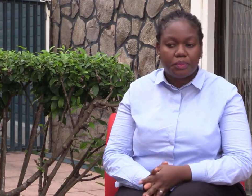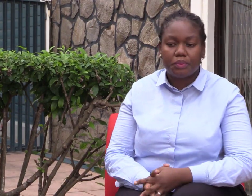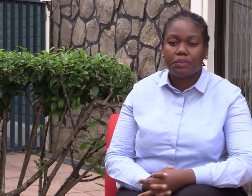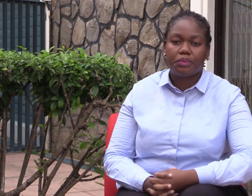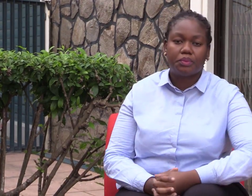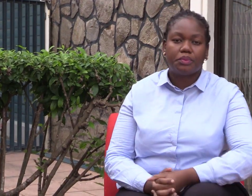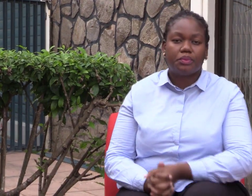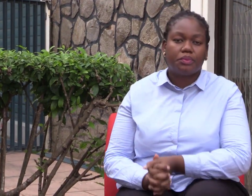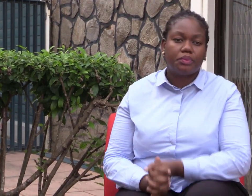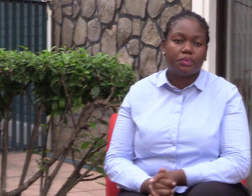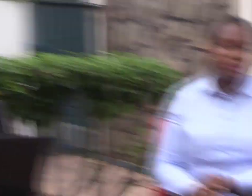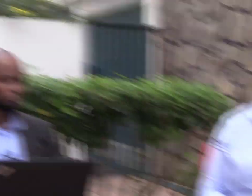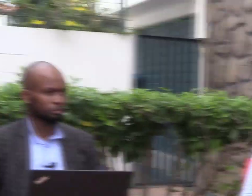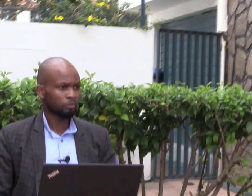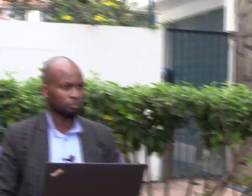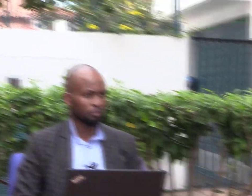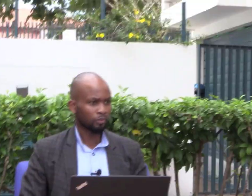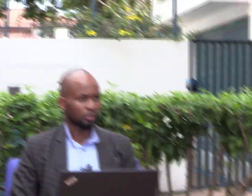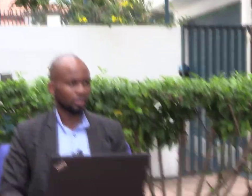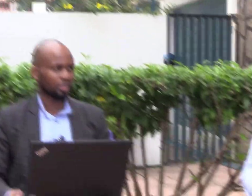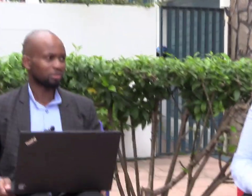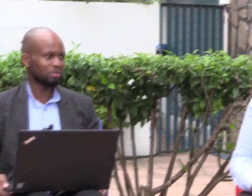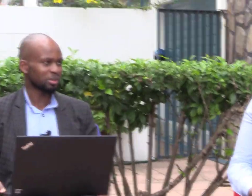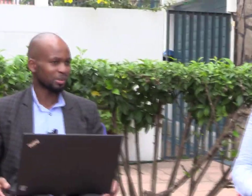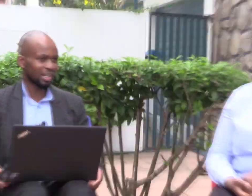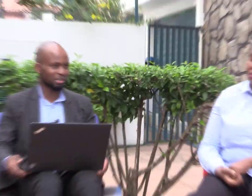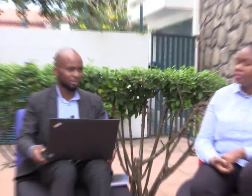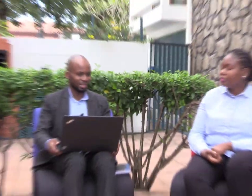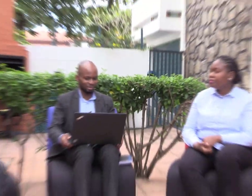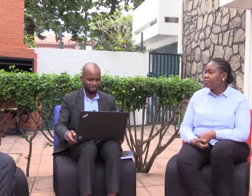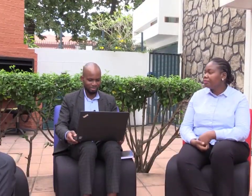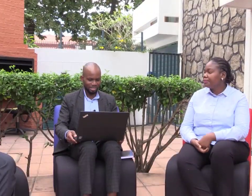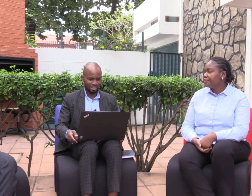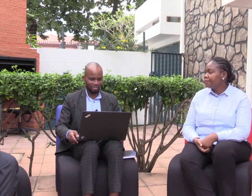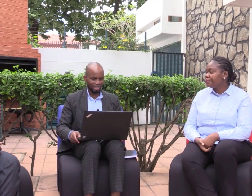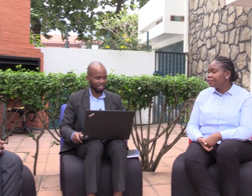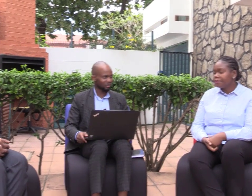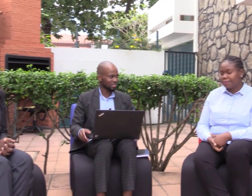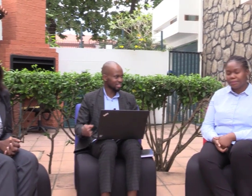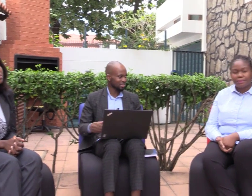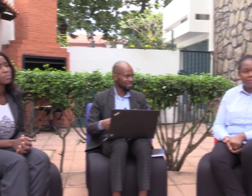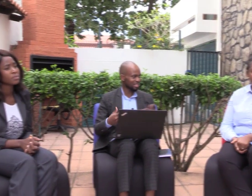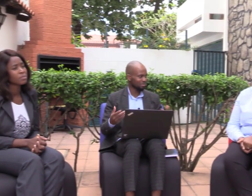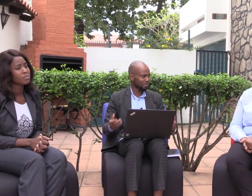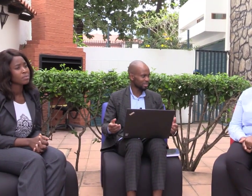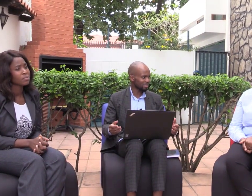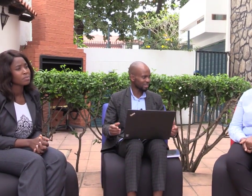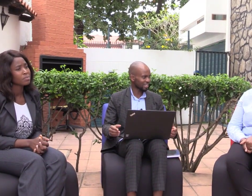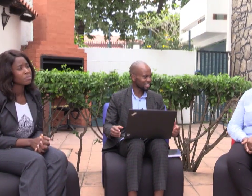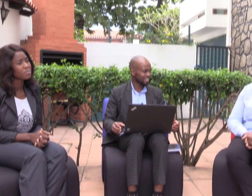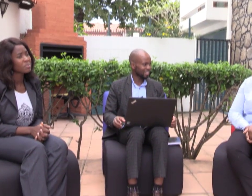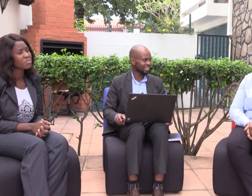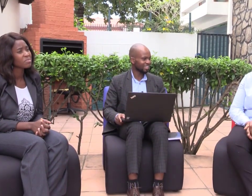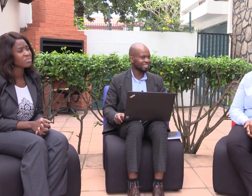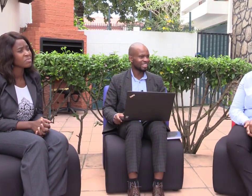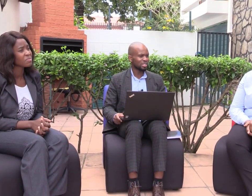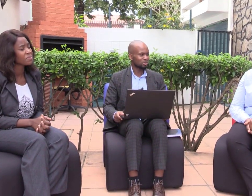daqui da capital. Muito obrigado pela contribuição, Carla. Não sei se tem mais alguma coisa para acrescentar sobre